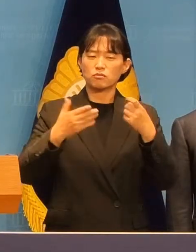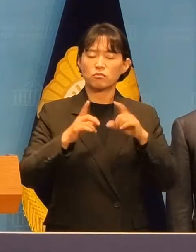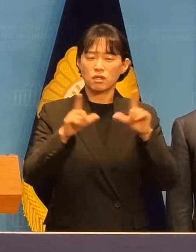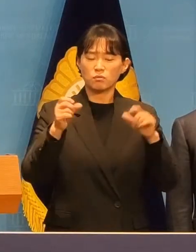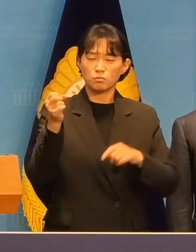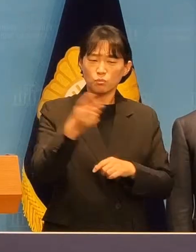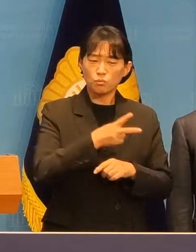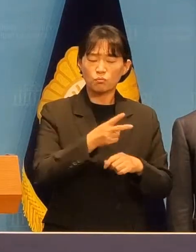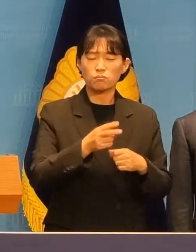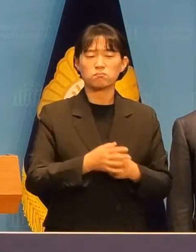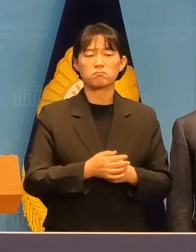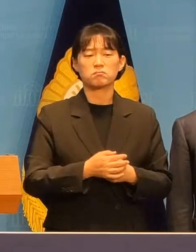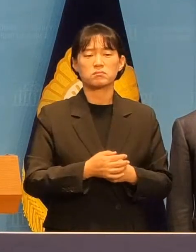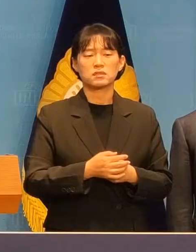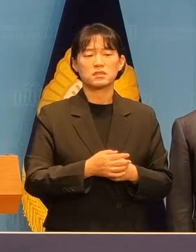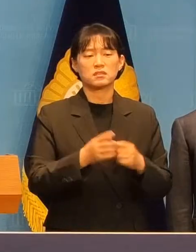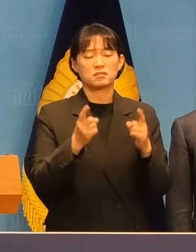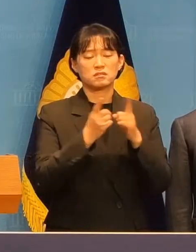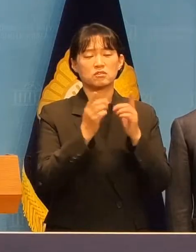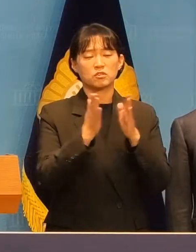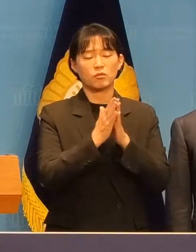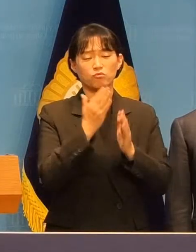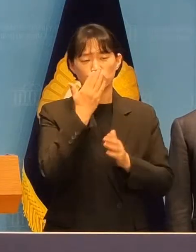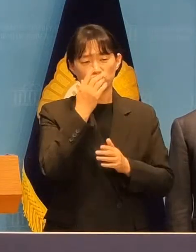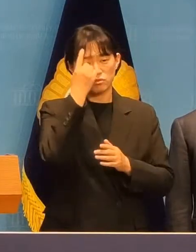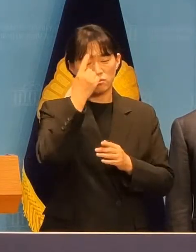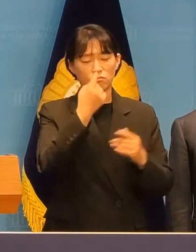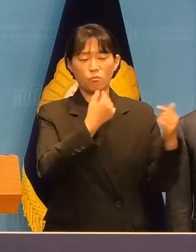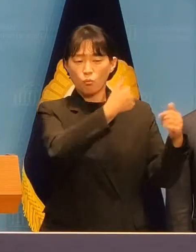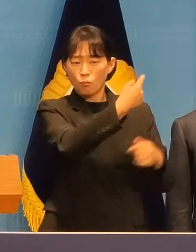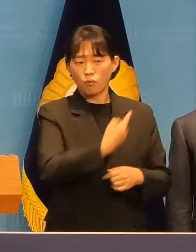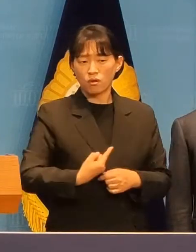한 차례 직접 순천까지 찾아와가지고